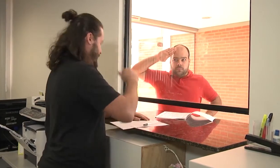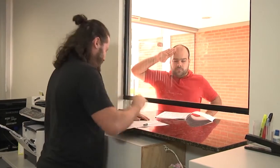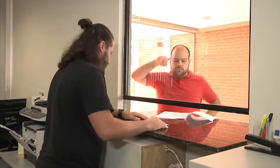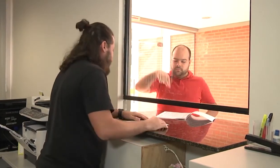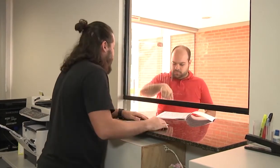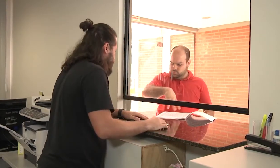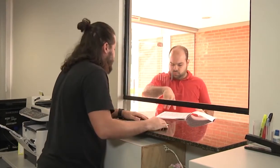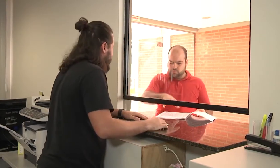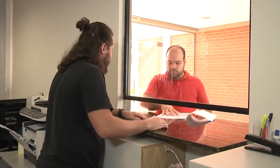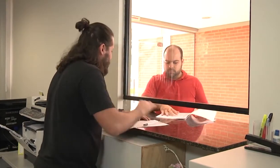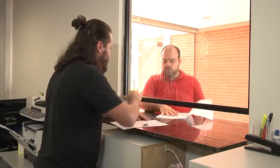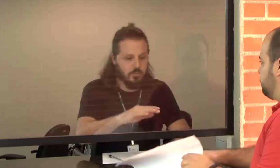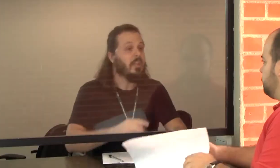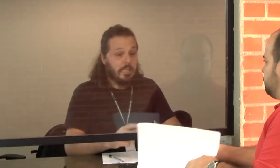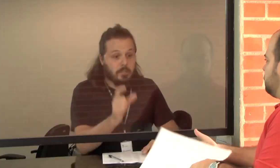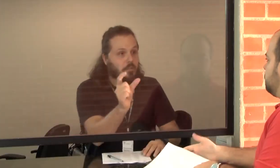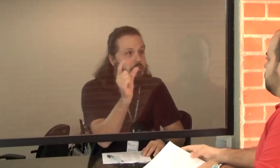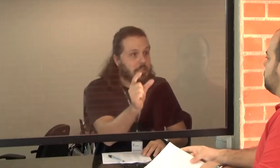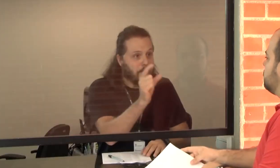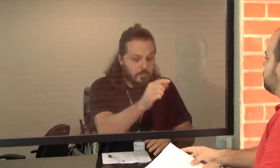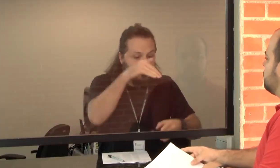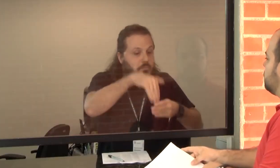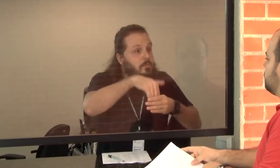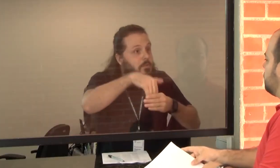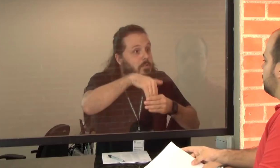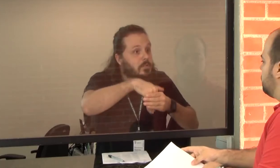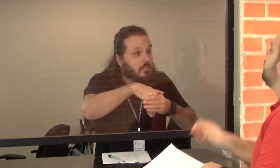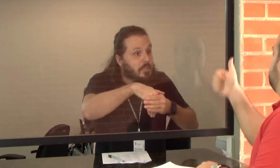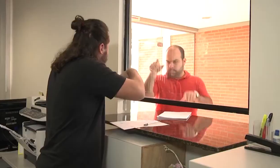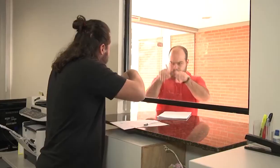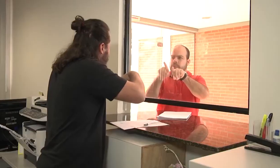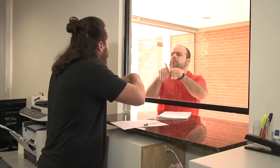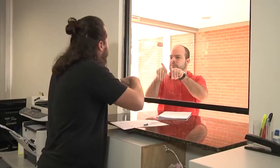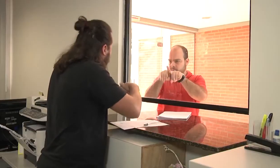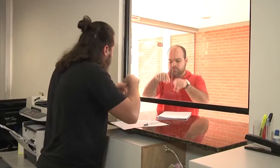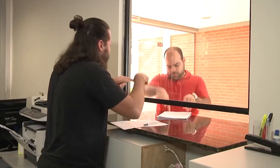Tá tudo aqui. E o comprovante de eleição? sim. Também tá aqui.